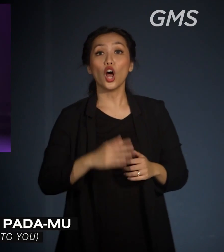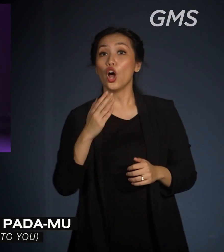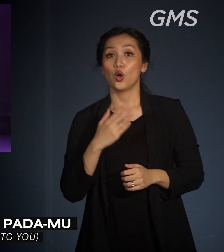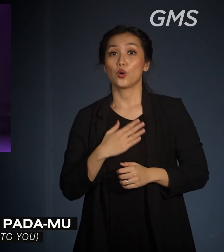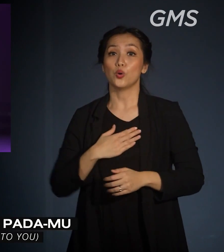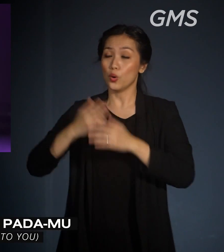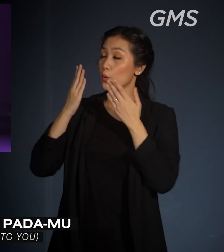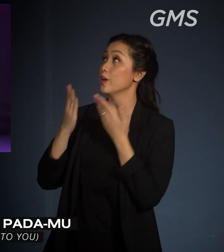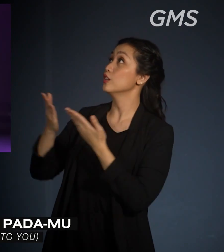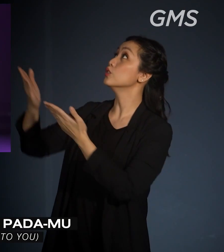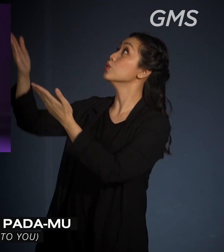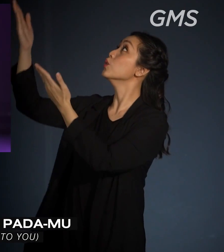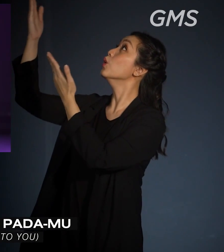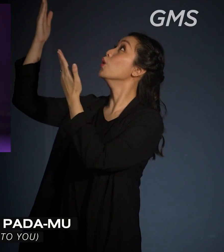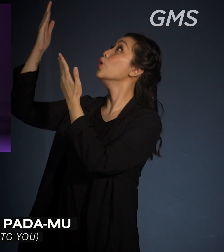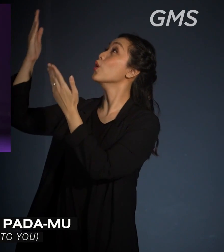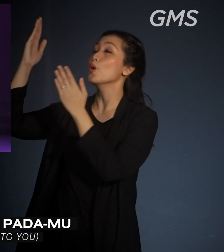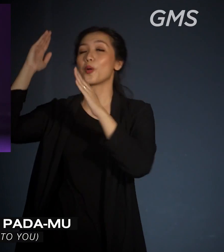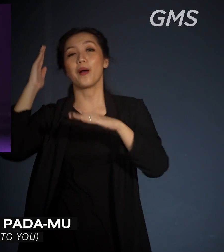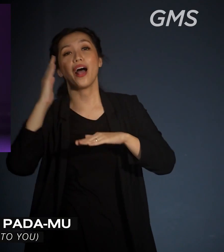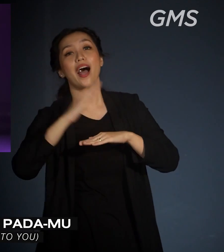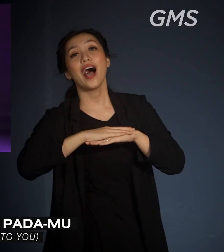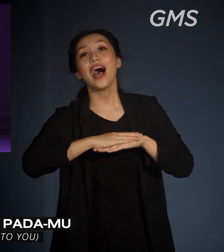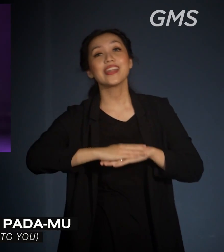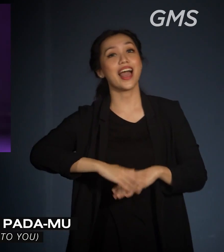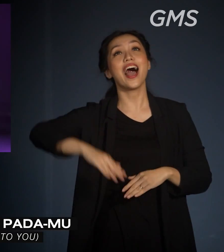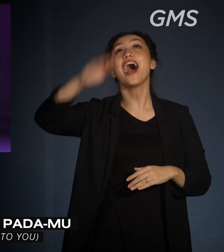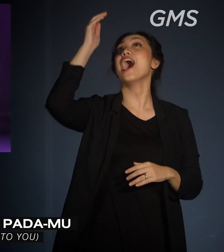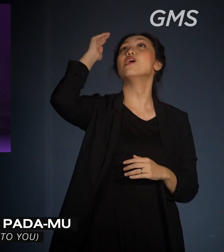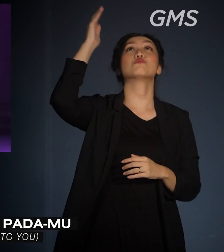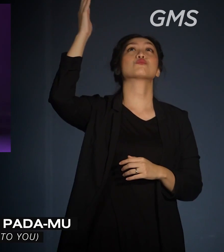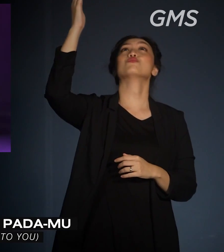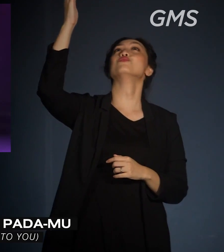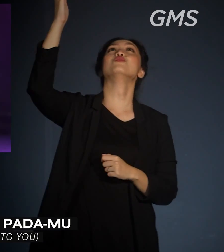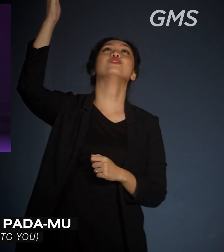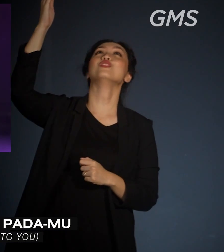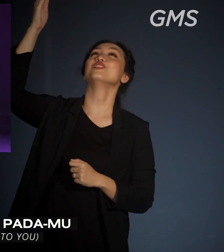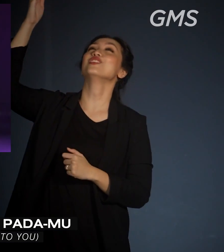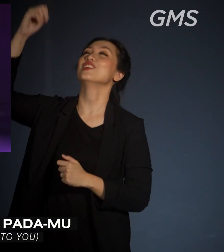Yesus. Ku bersyukur padamu.